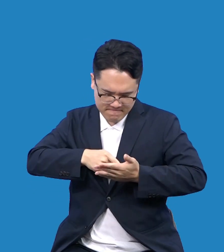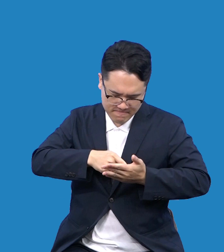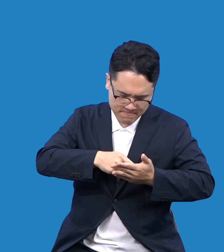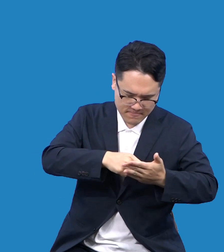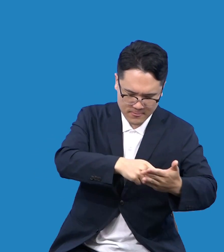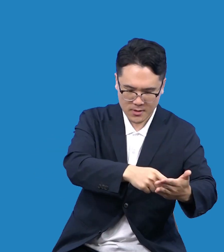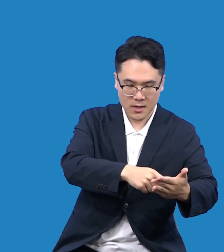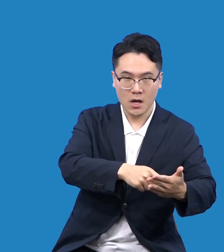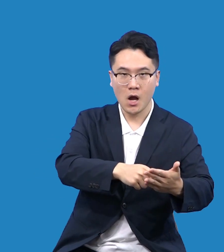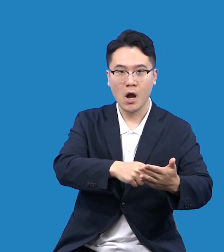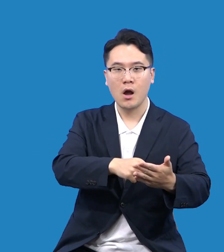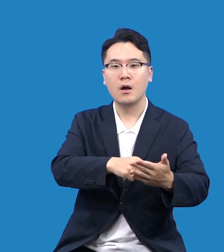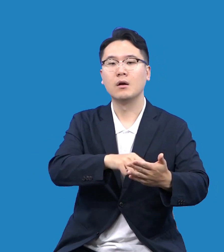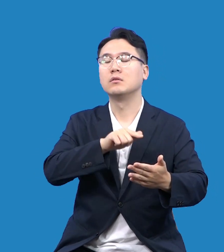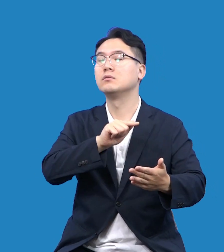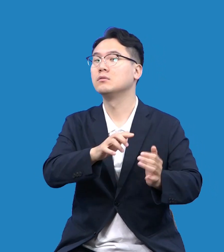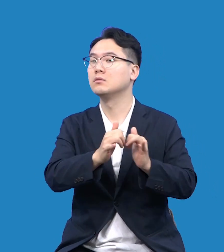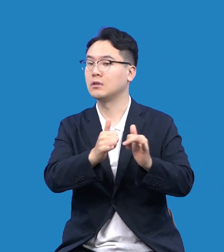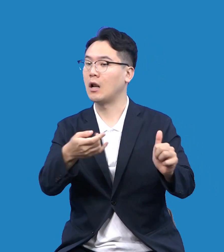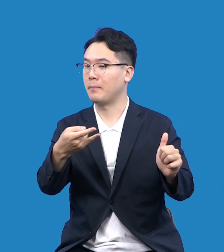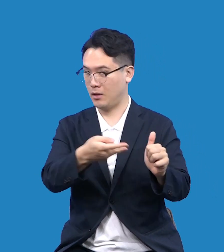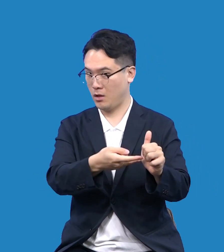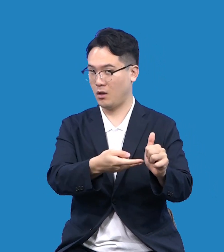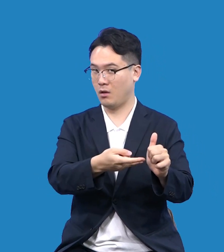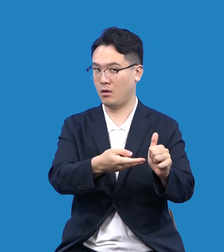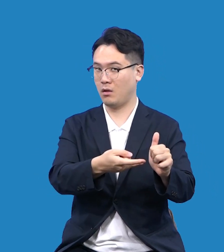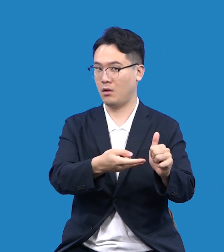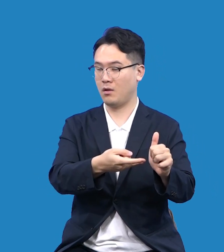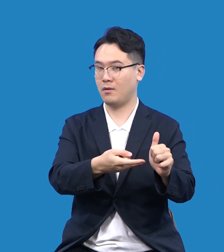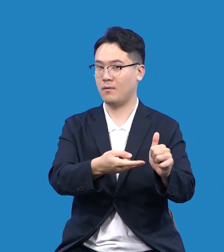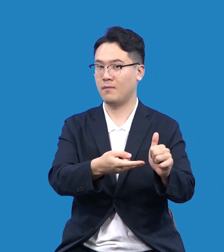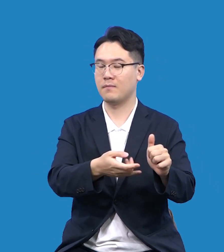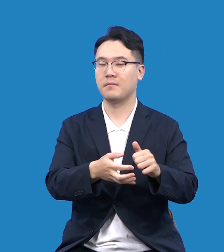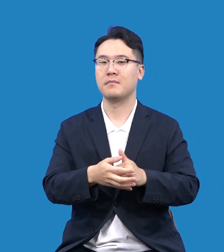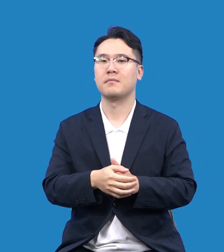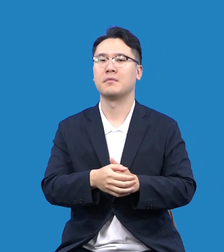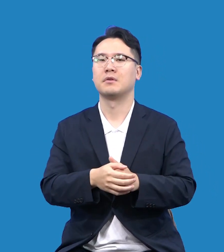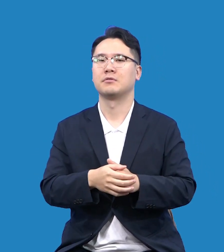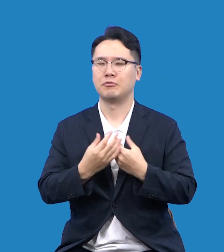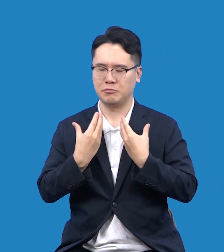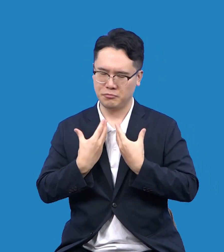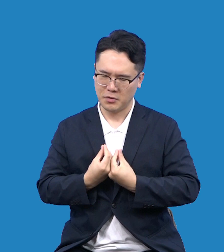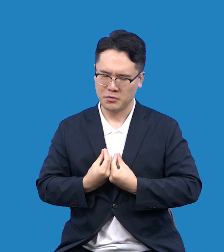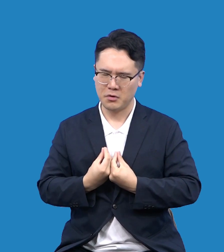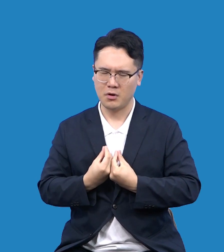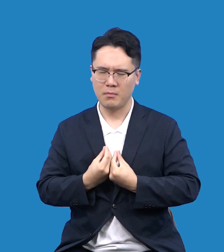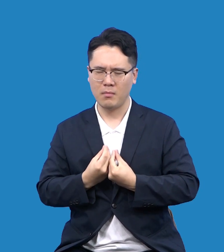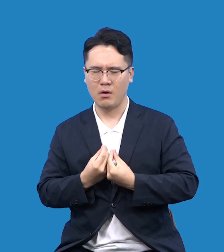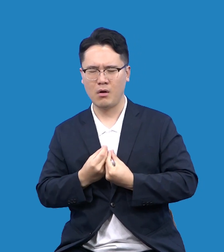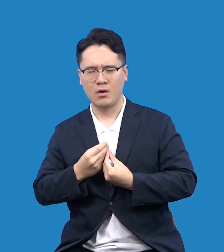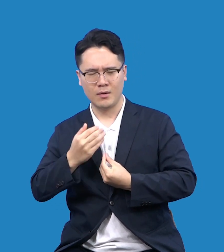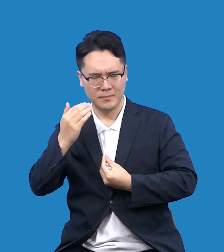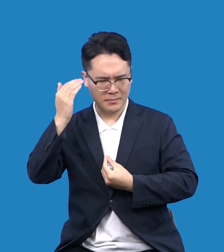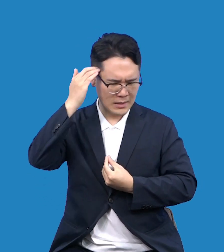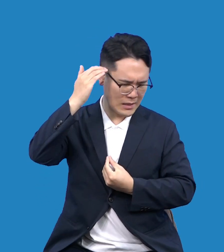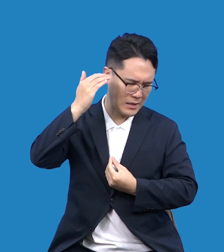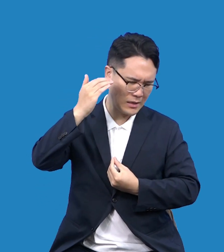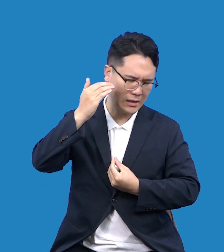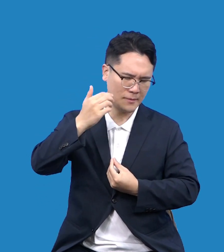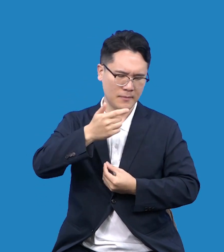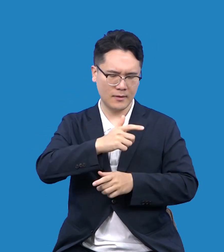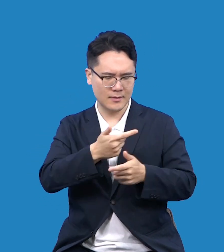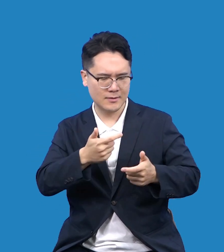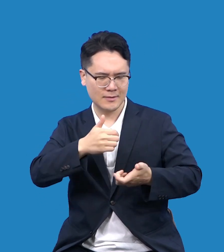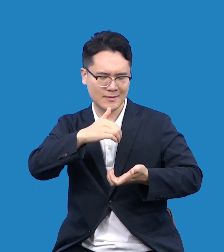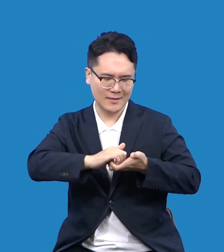뜻하는 말이에요. 이기는 그에게는. 그렇습니다. 좌절도 역경도 고통도 장애물도 우리 앞에 있지만